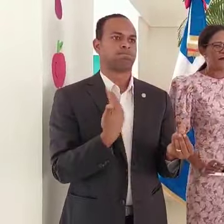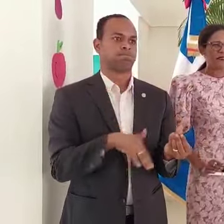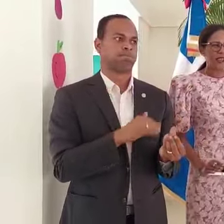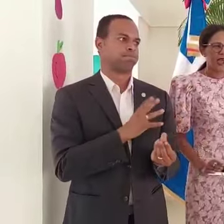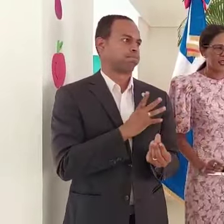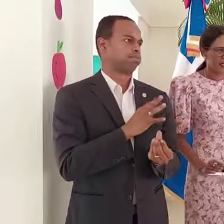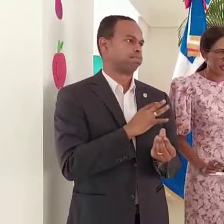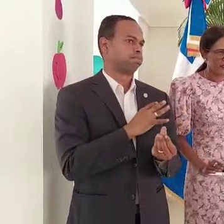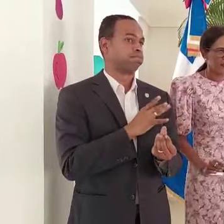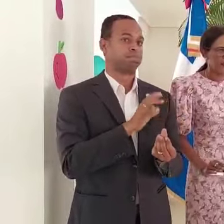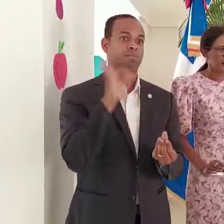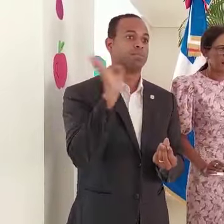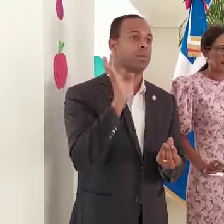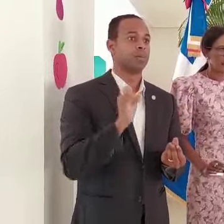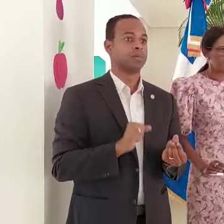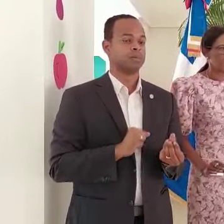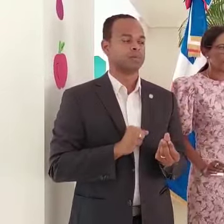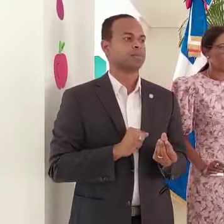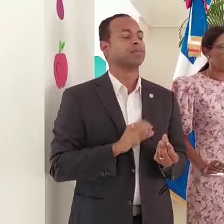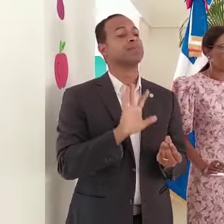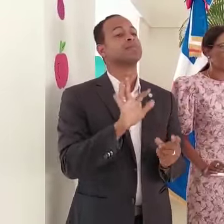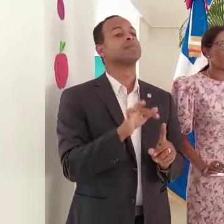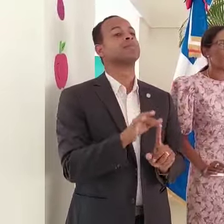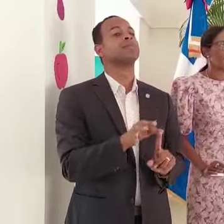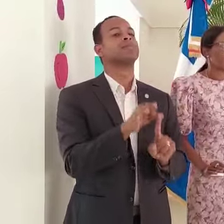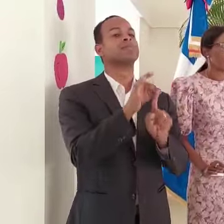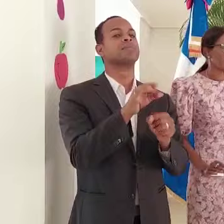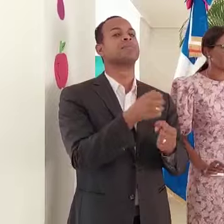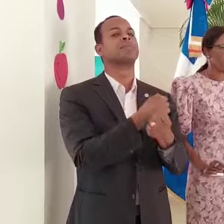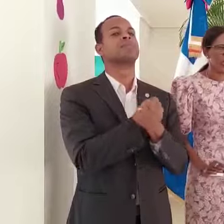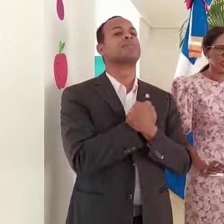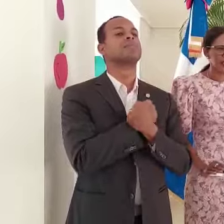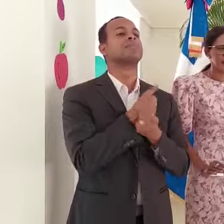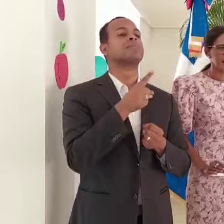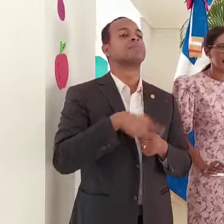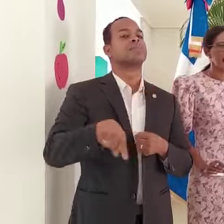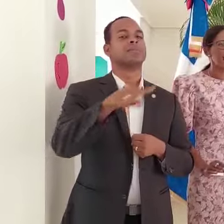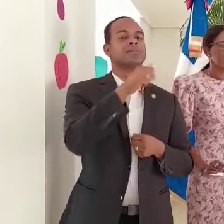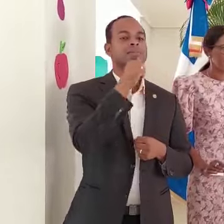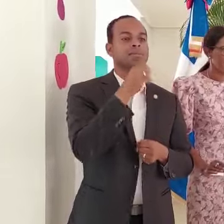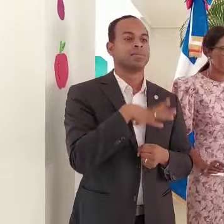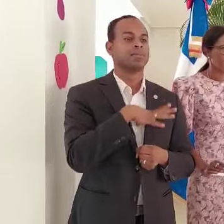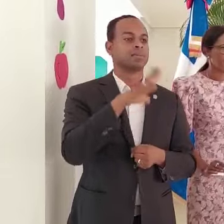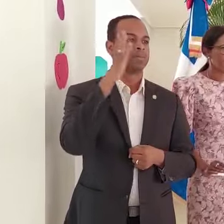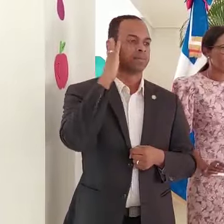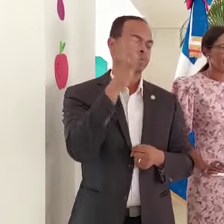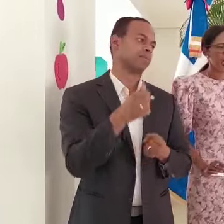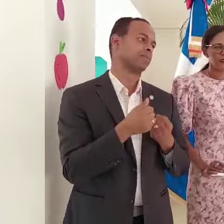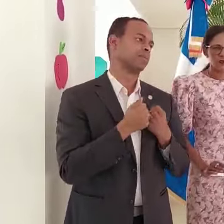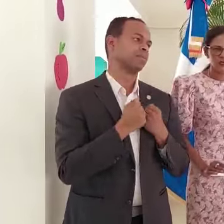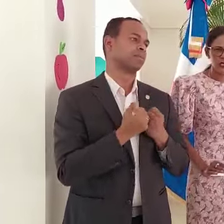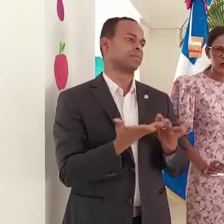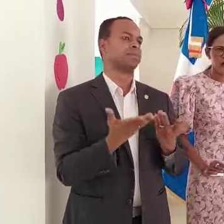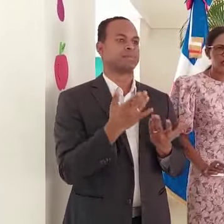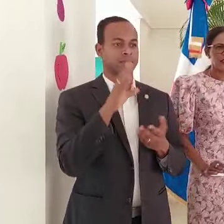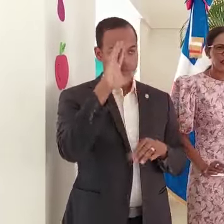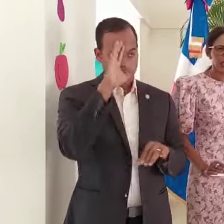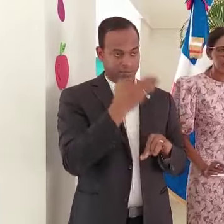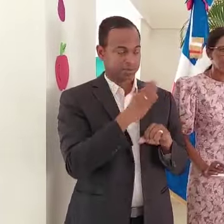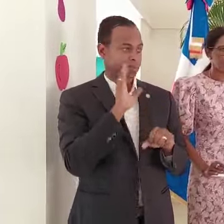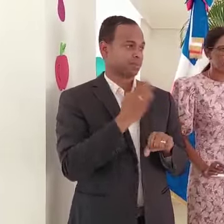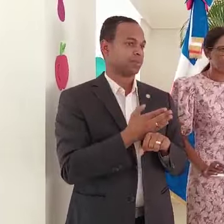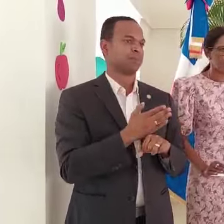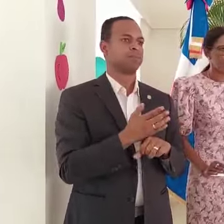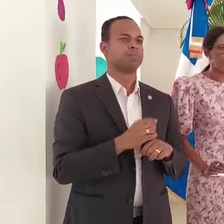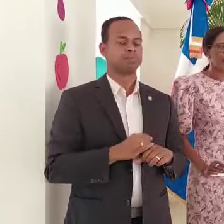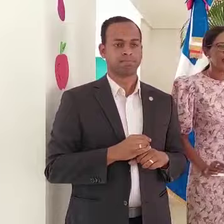buena calidad y sobre todo el amor que esas mujeres le van a dar a sus hijos.